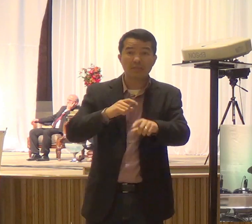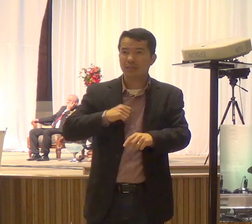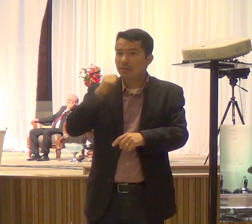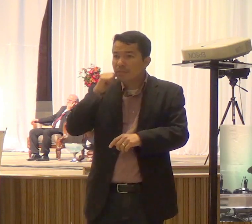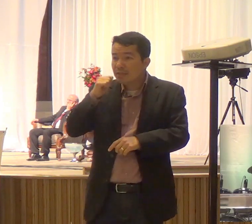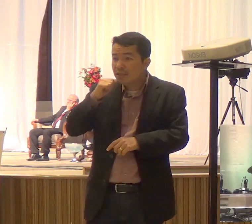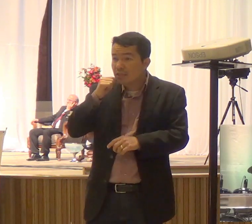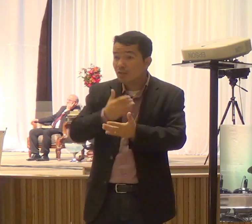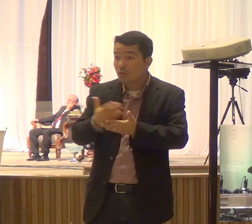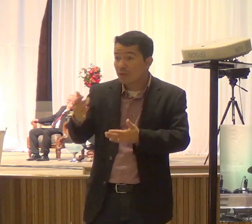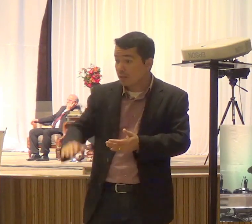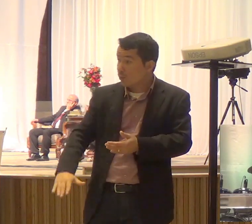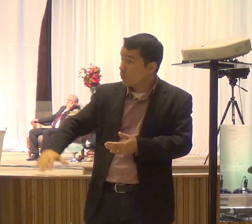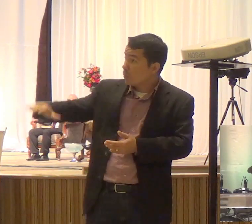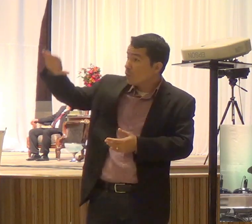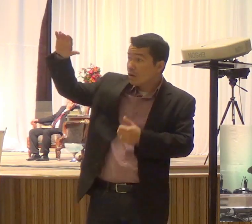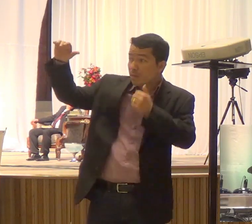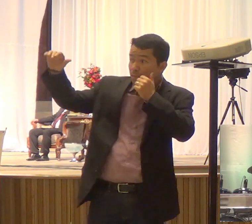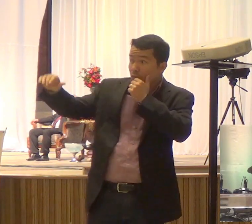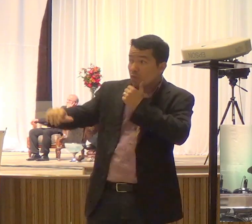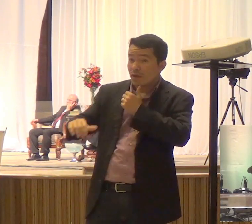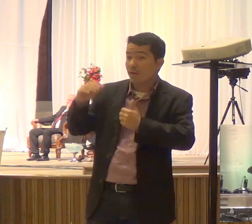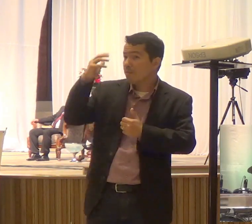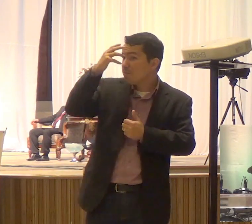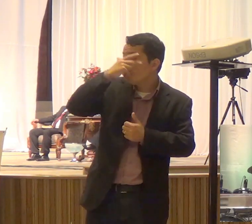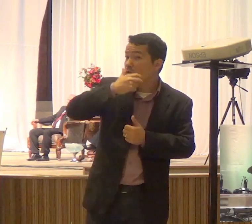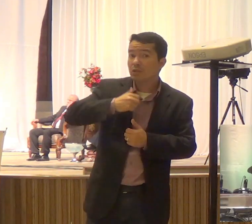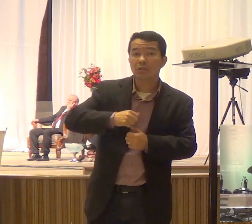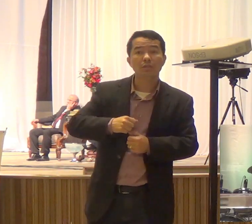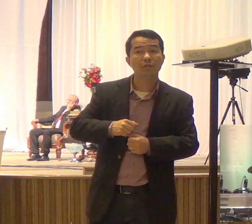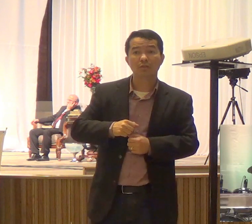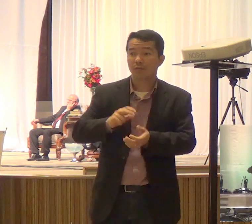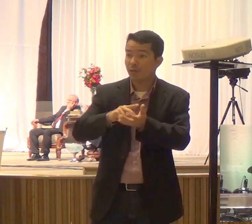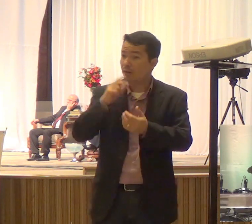se torna uma mulher bonita, formosa,